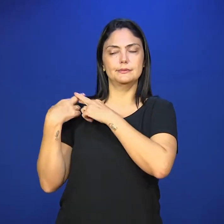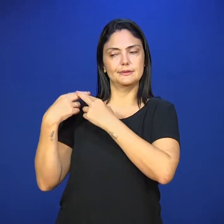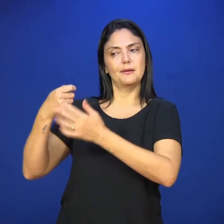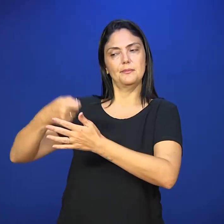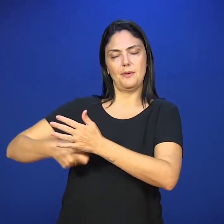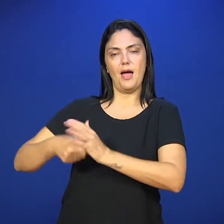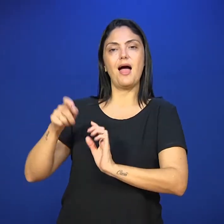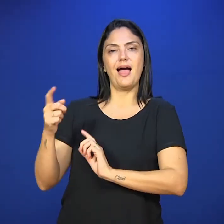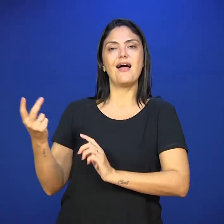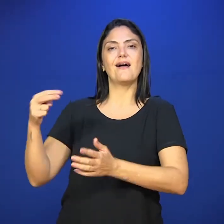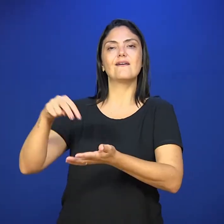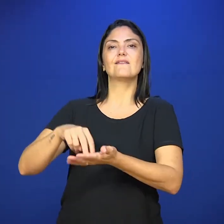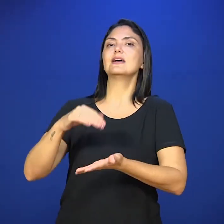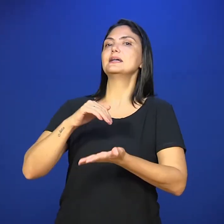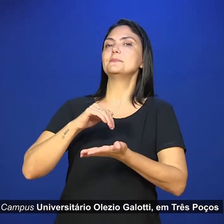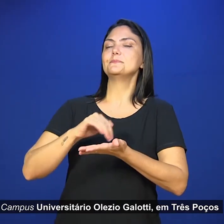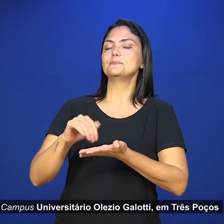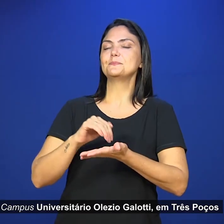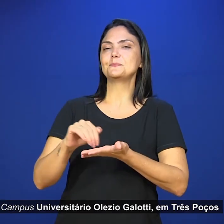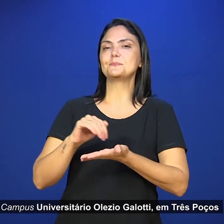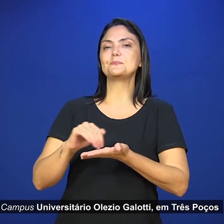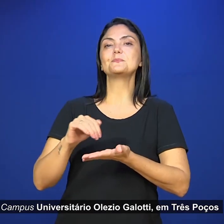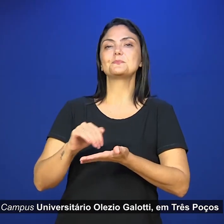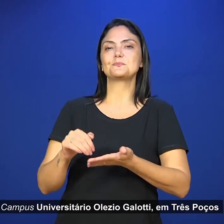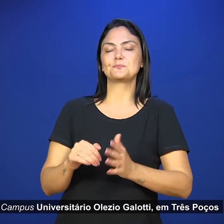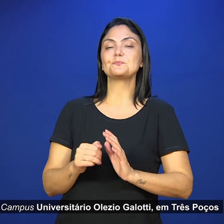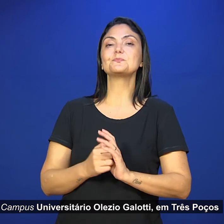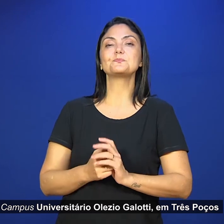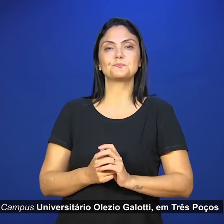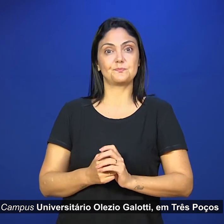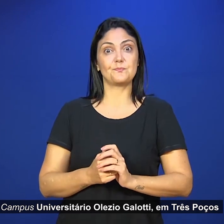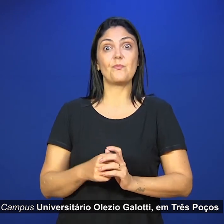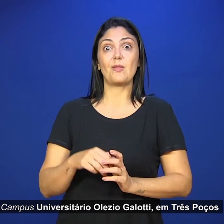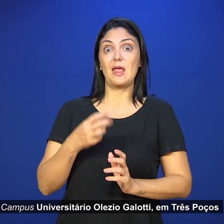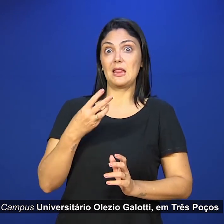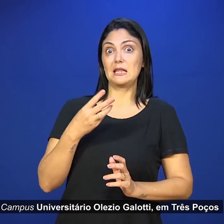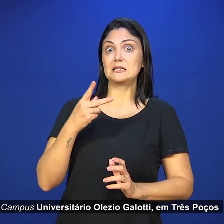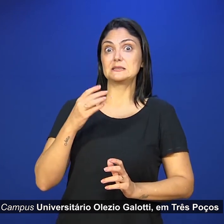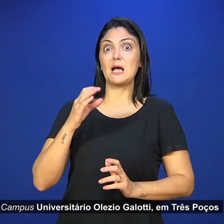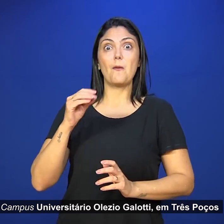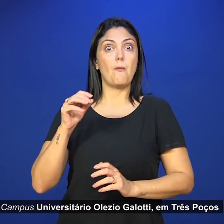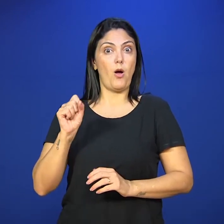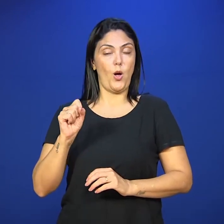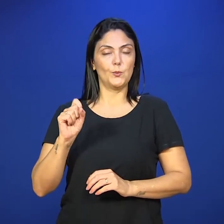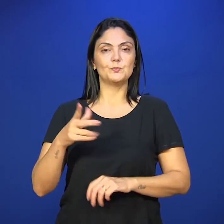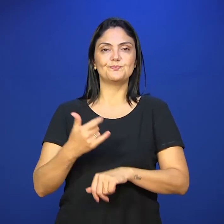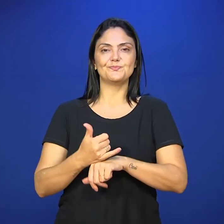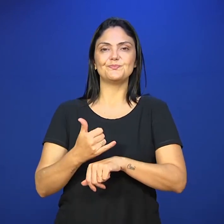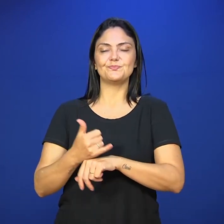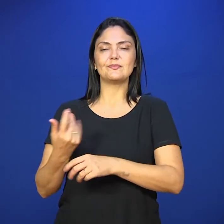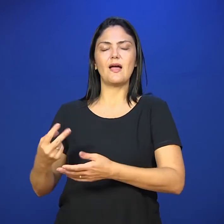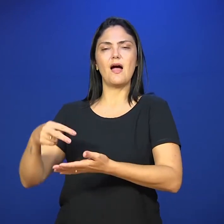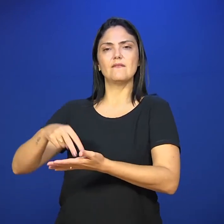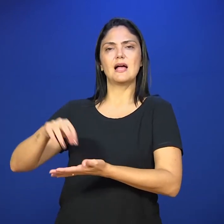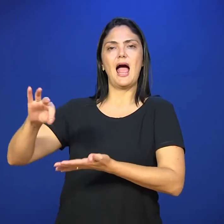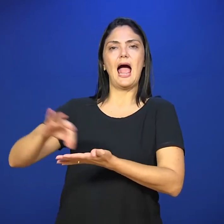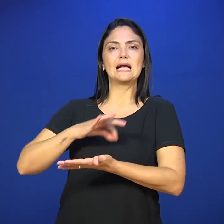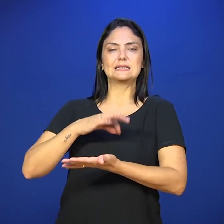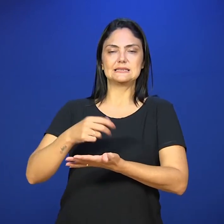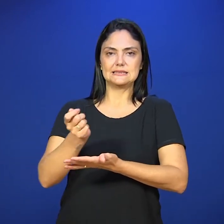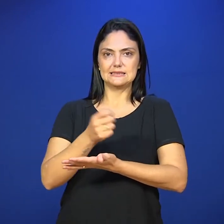deverão comparecer na central de atendimento no campus universitário Olésio Galotti, em Três Poços, para fins de